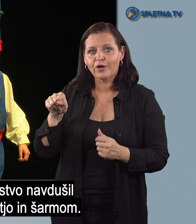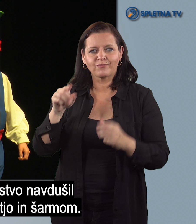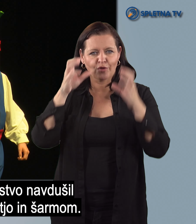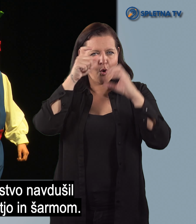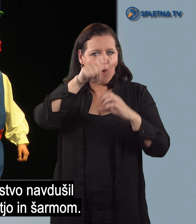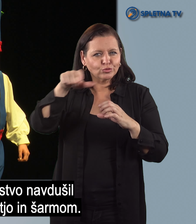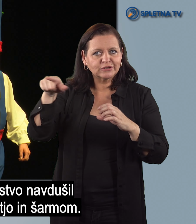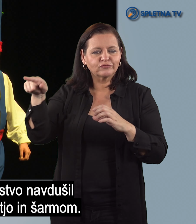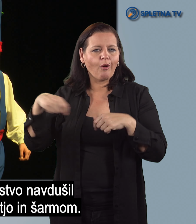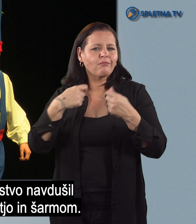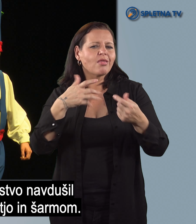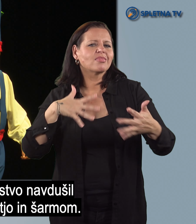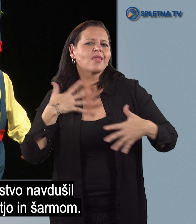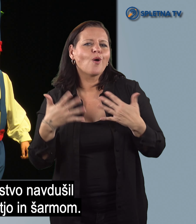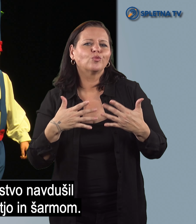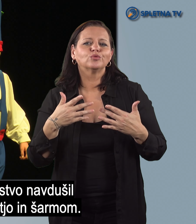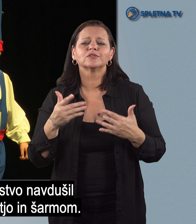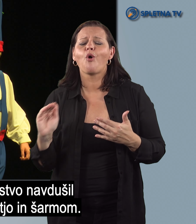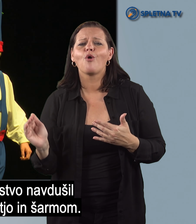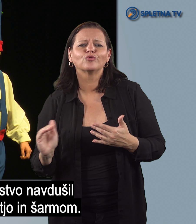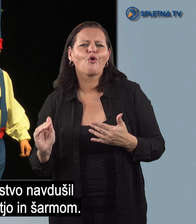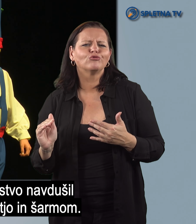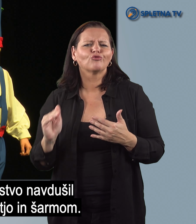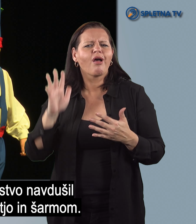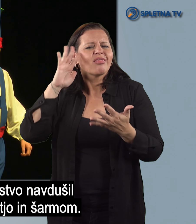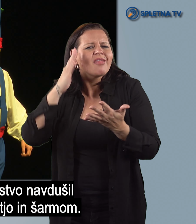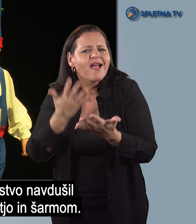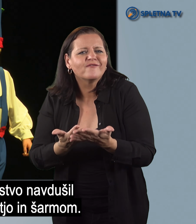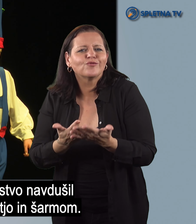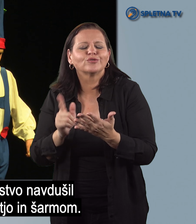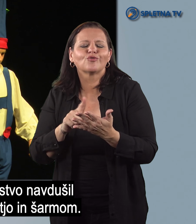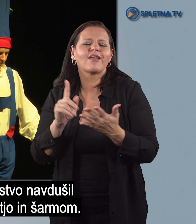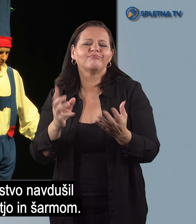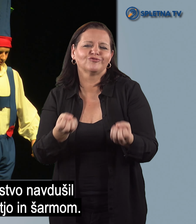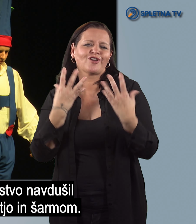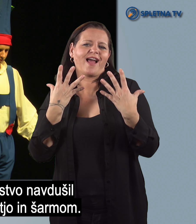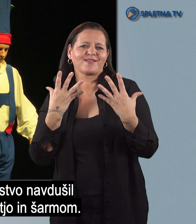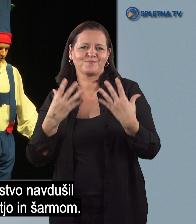Ostržek je občinstvo navdušil z otroško naivnostjo in šarmom.